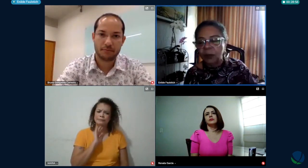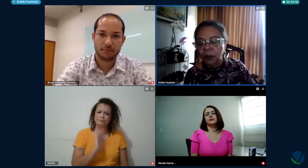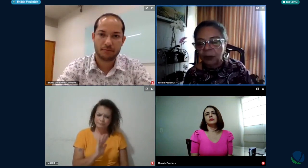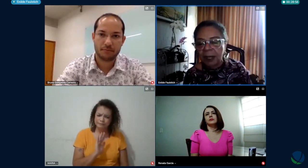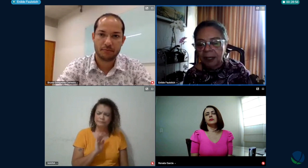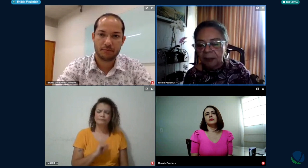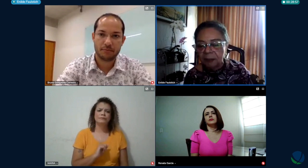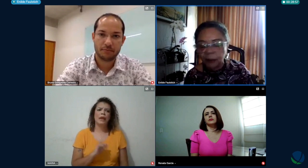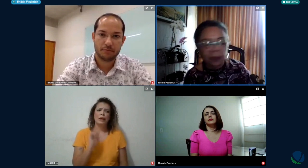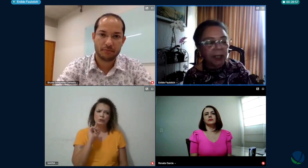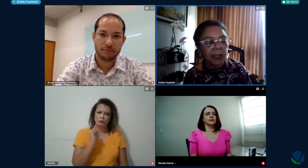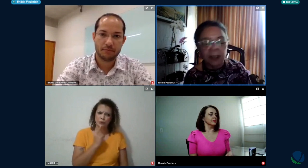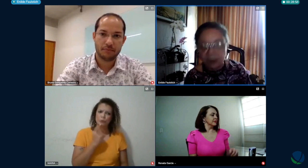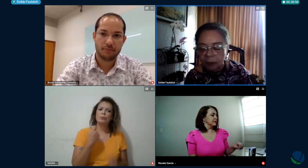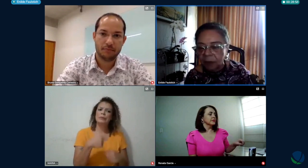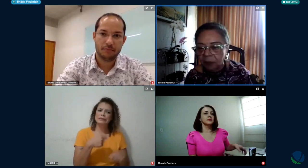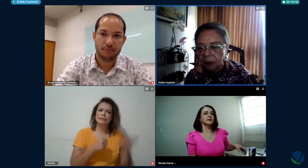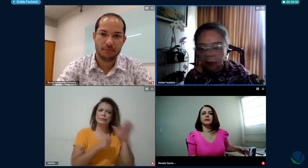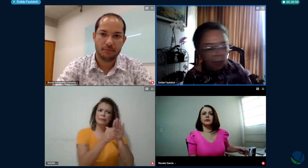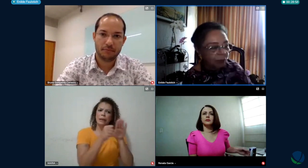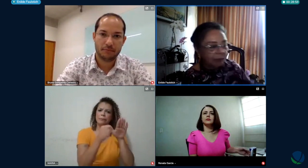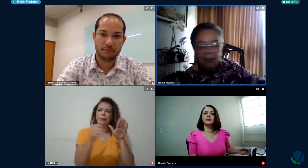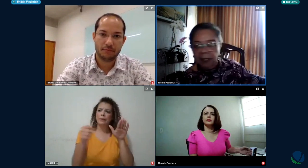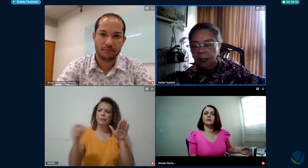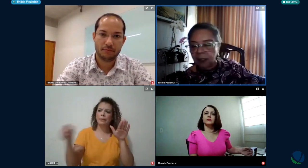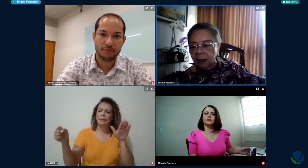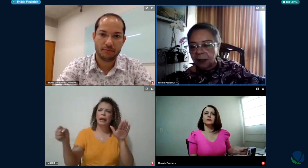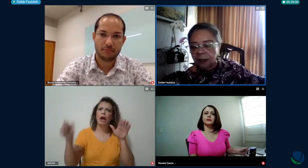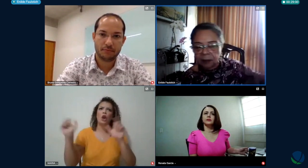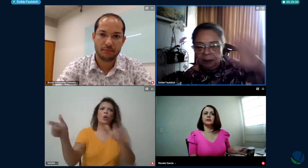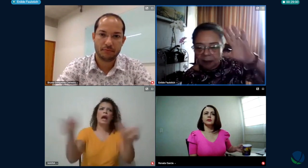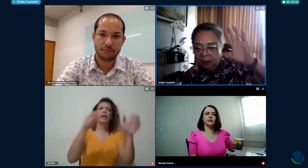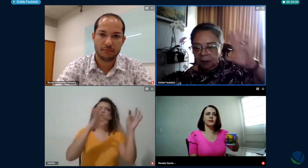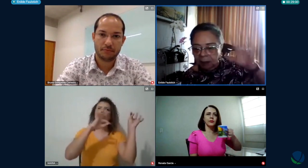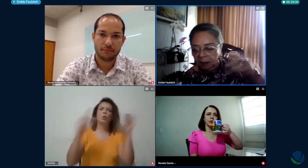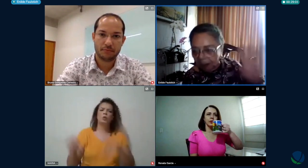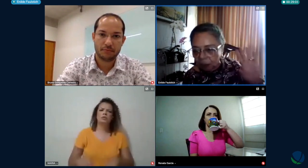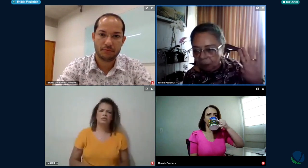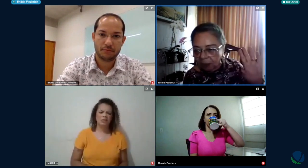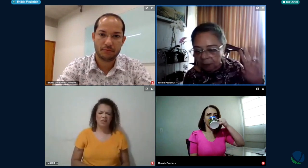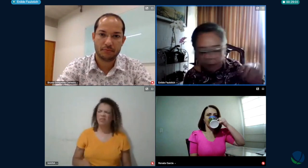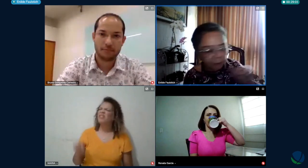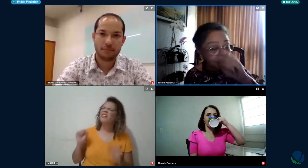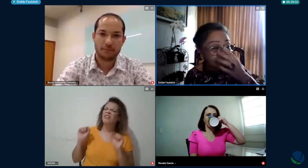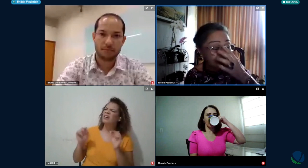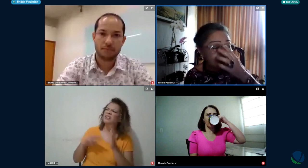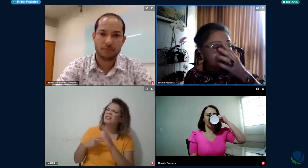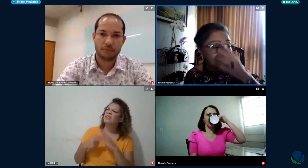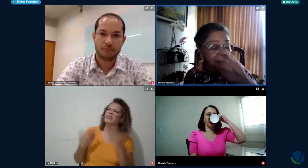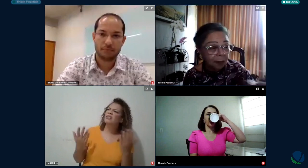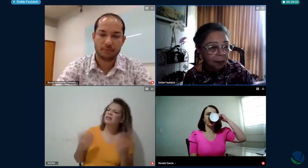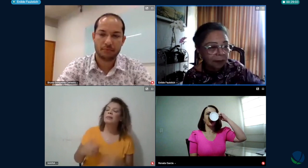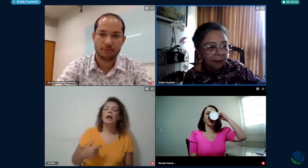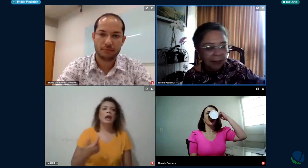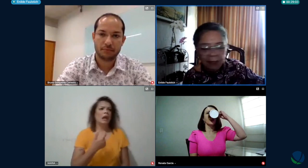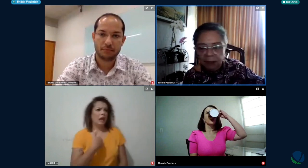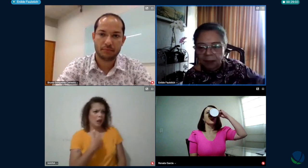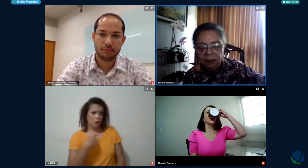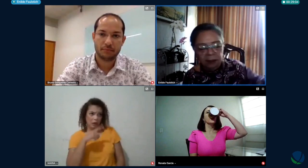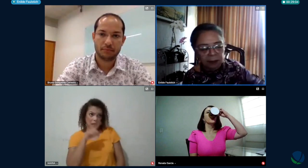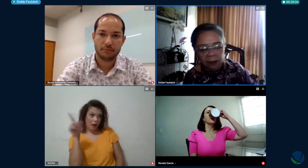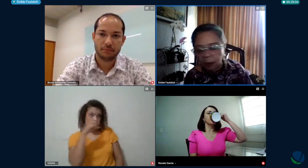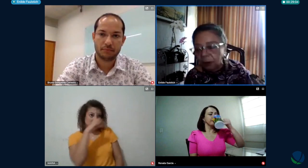estar em todos os lugares. Eu falei, está querendo dizer o quê? Ah, eu estava lá na clínica, ele estava numa clínica que era particular até, né? Eu estava lá